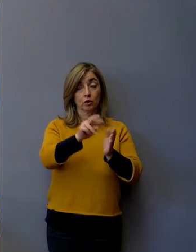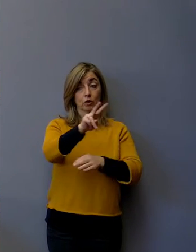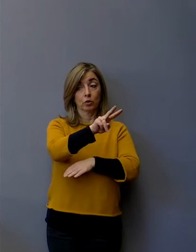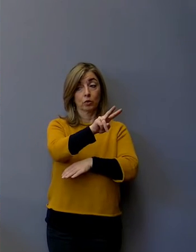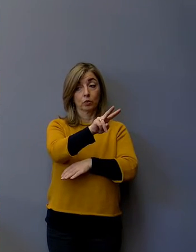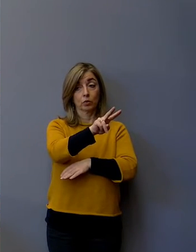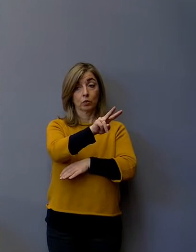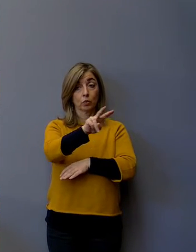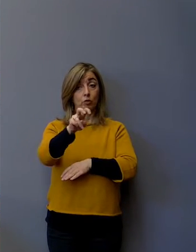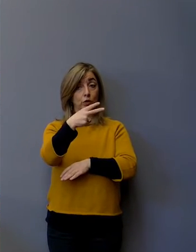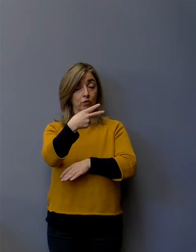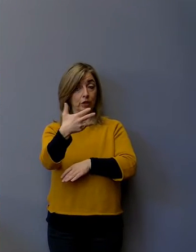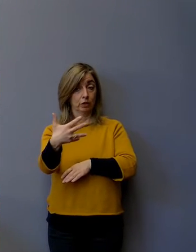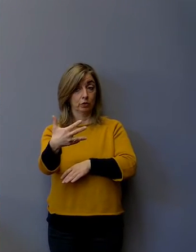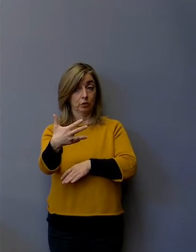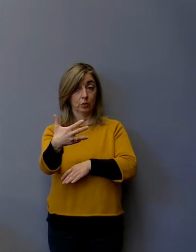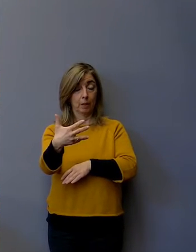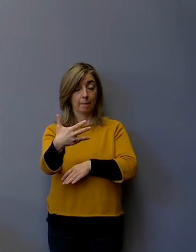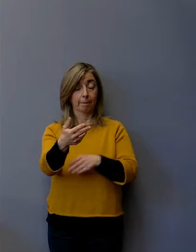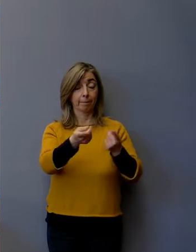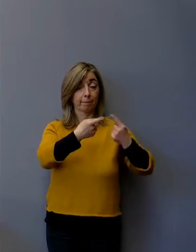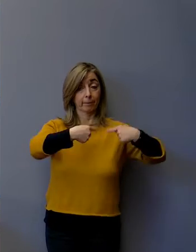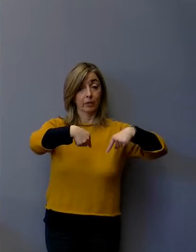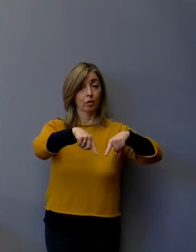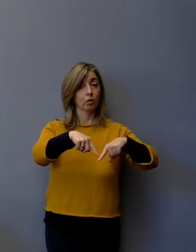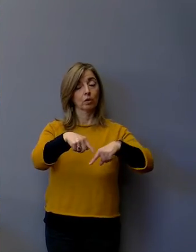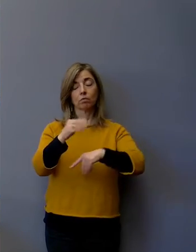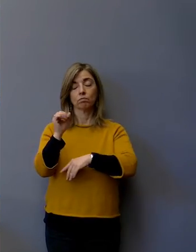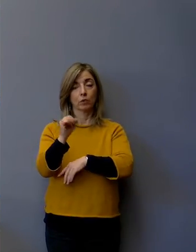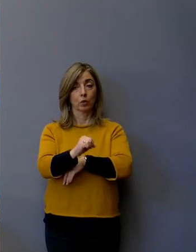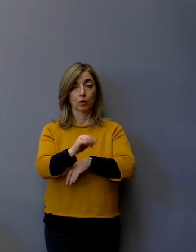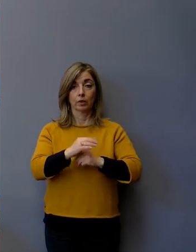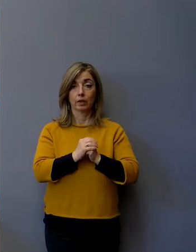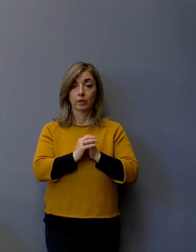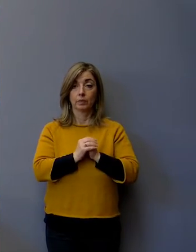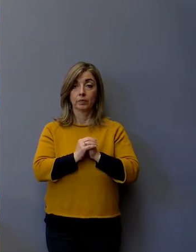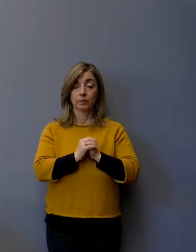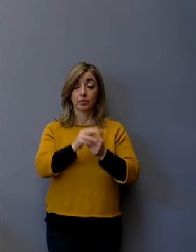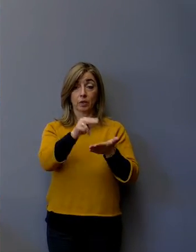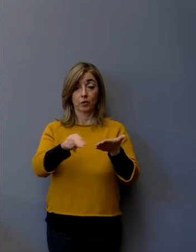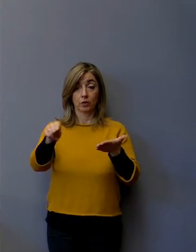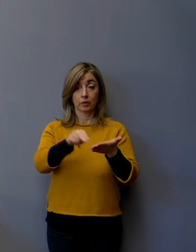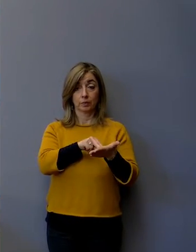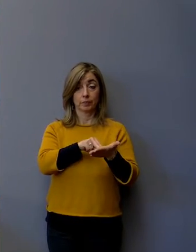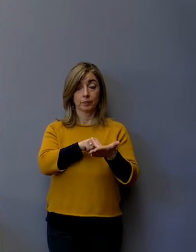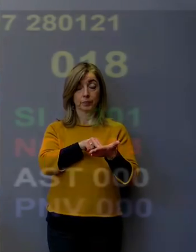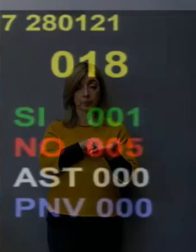225 con parere contrario della giunta si vota